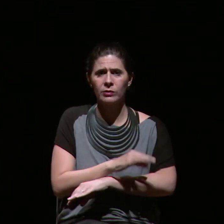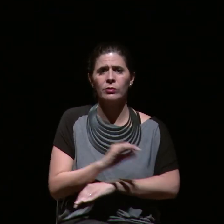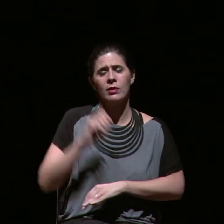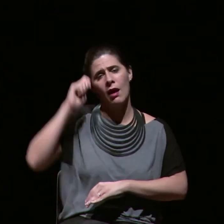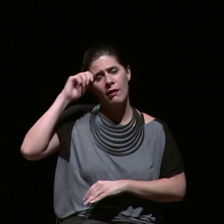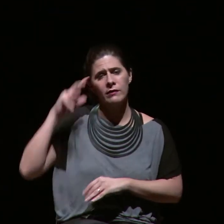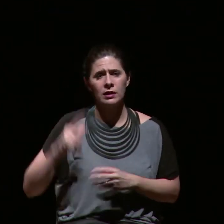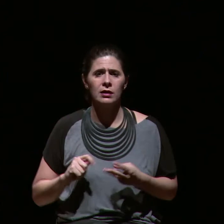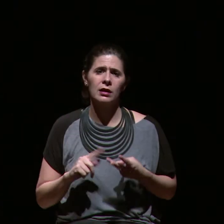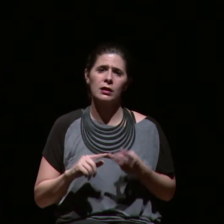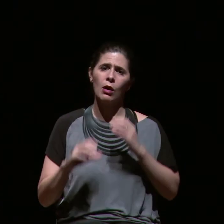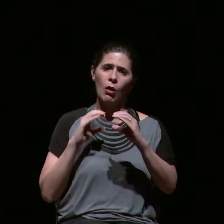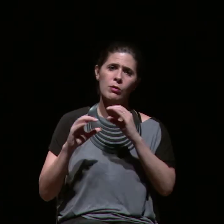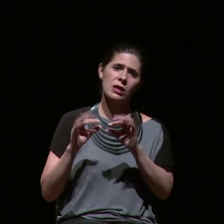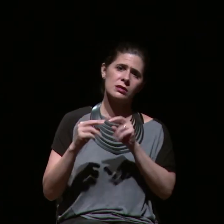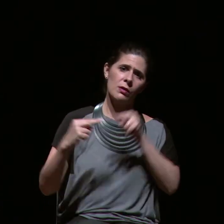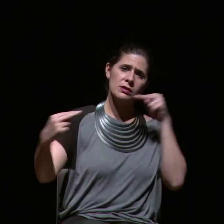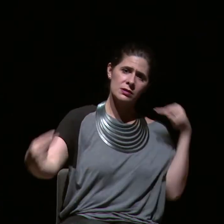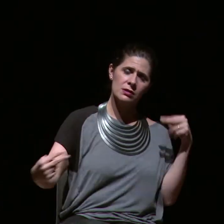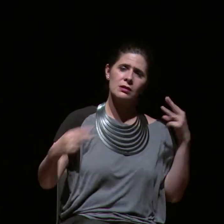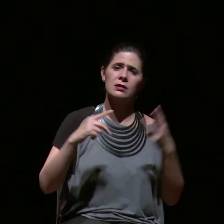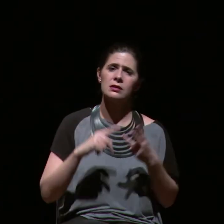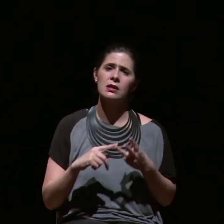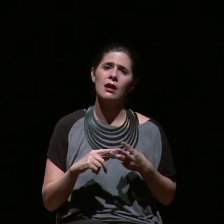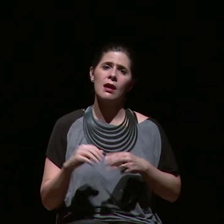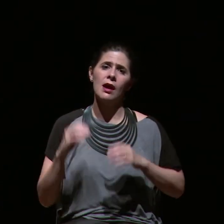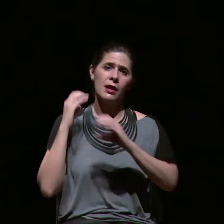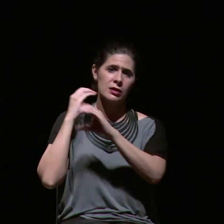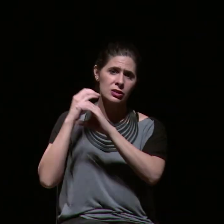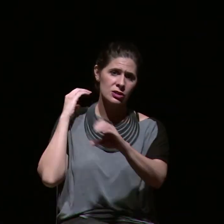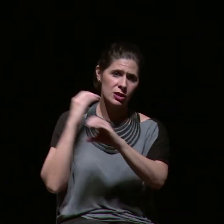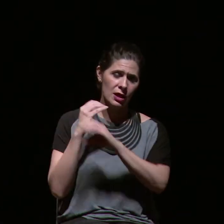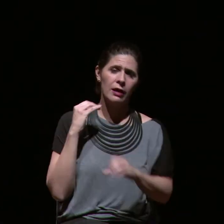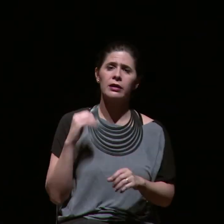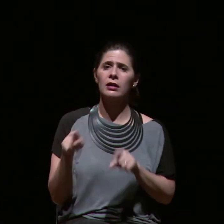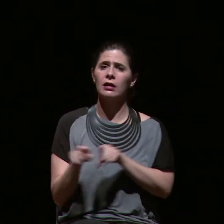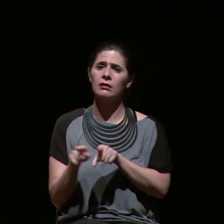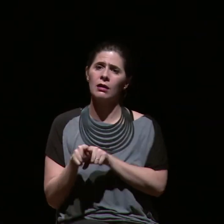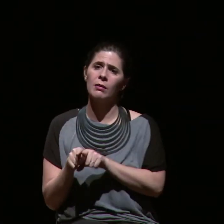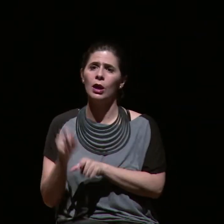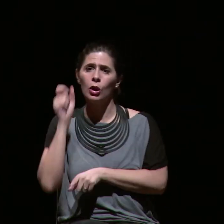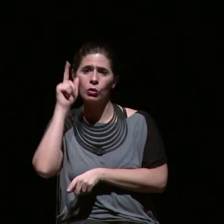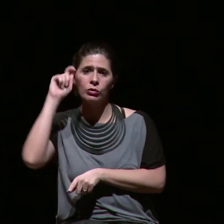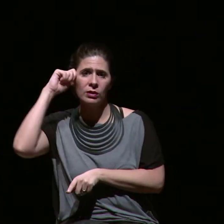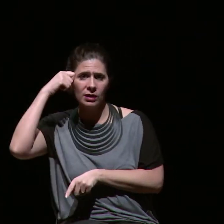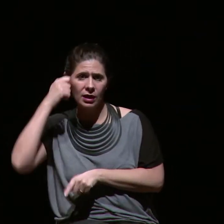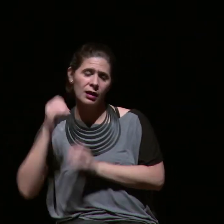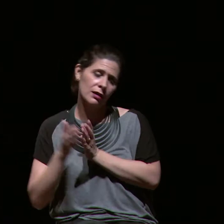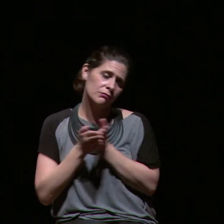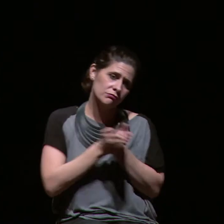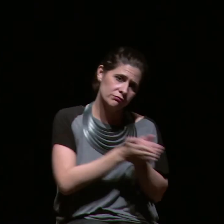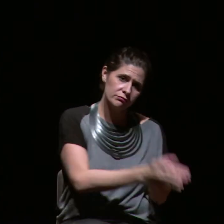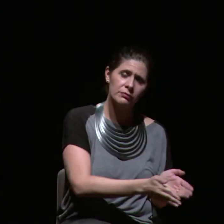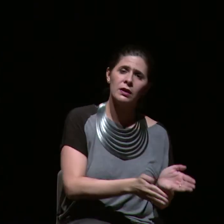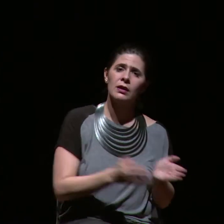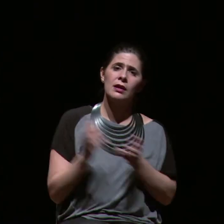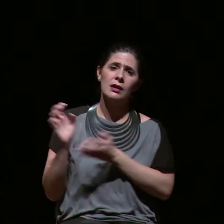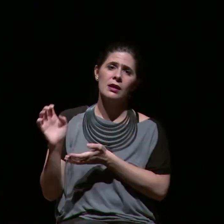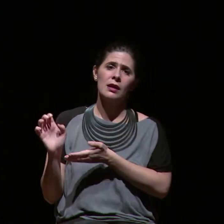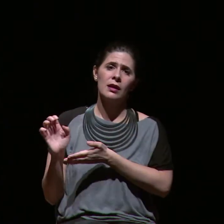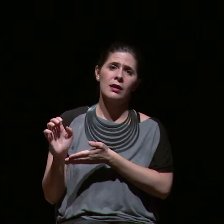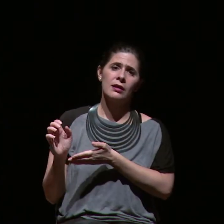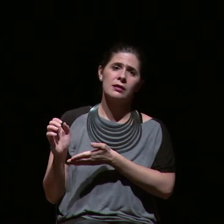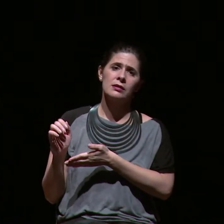naval e civil, povos não agrafos, a cultura negra de exportação, da enxada à bateia, dos fornos ao pilão, cultura